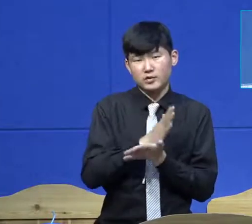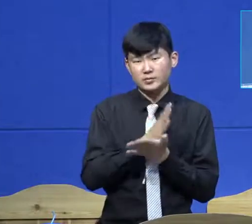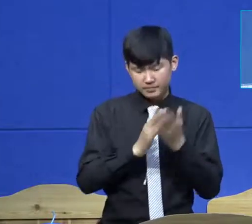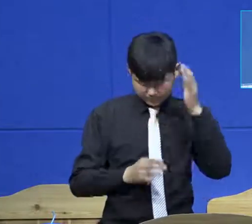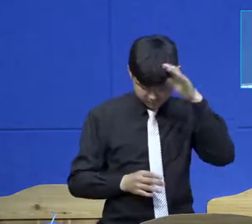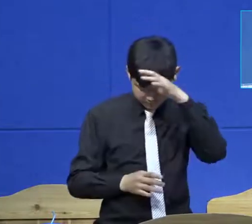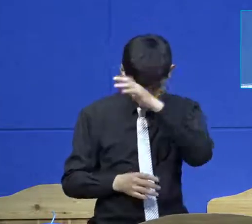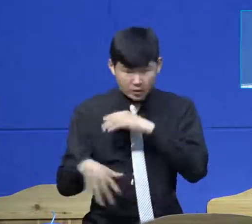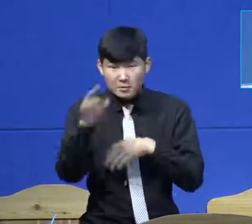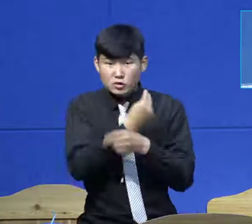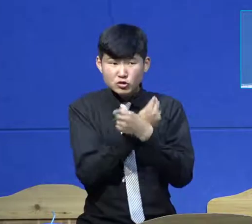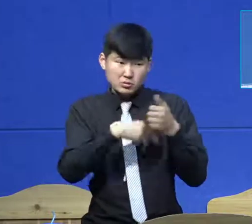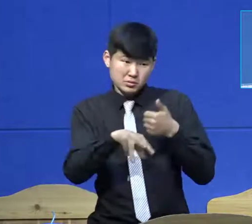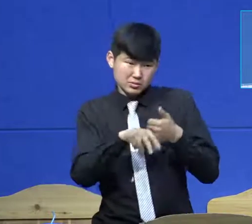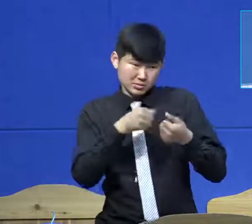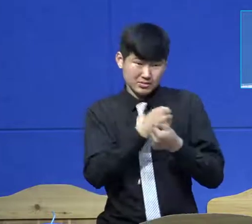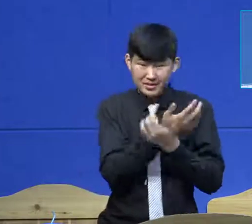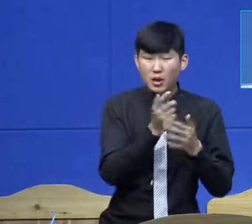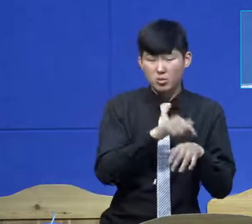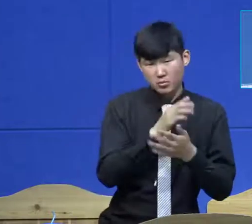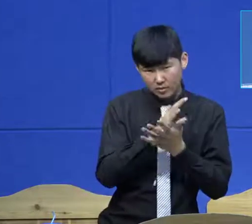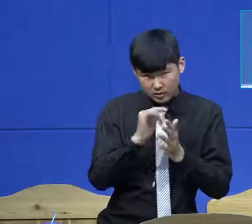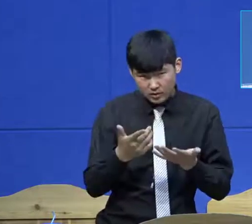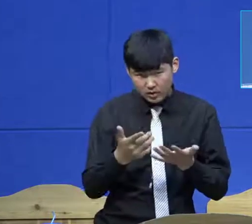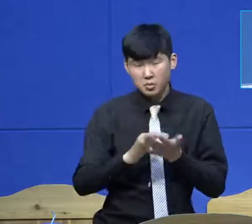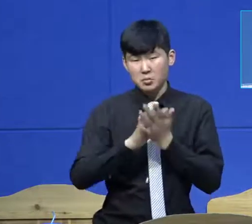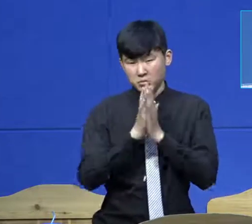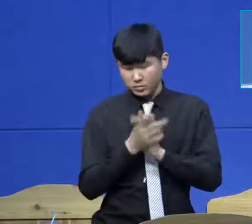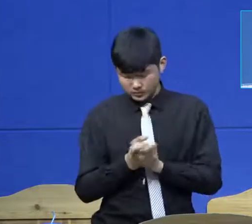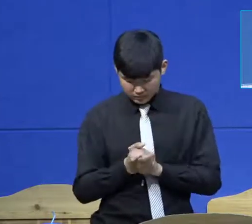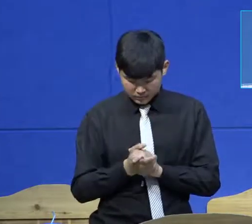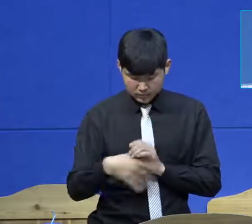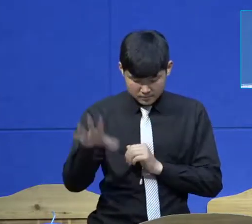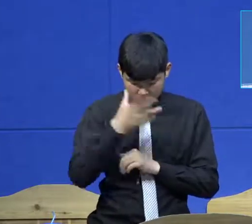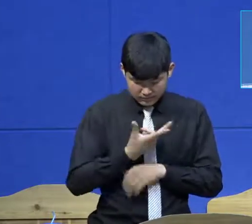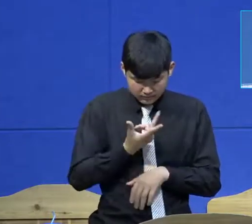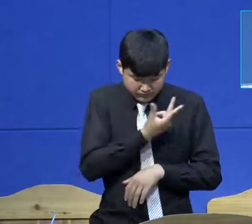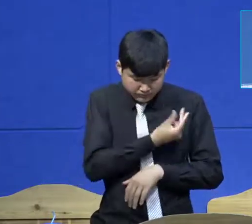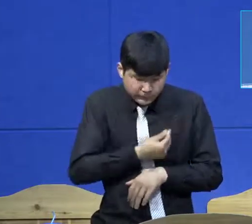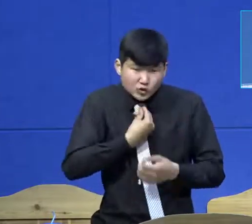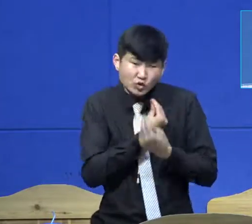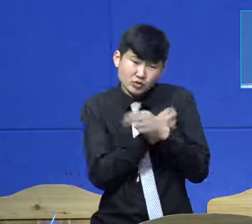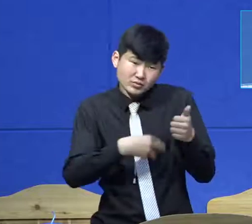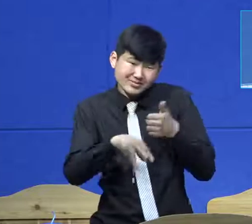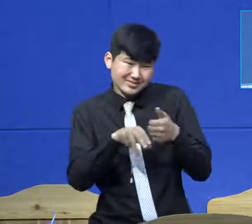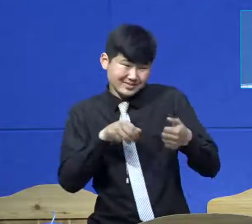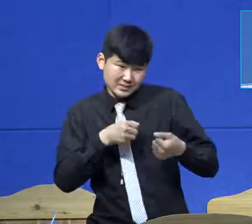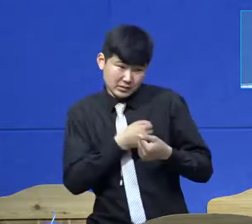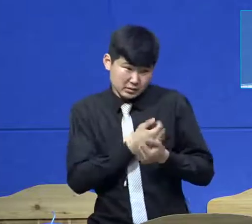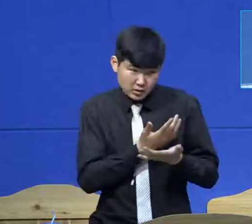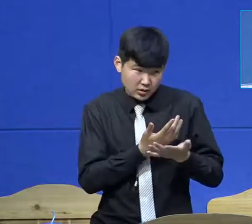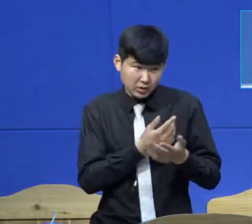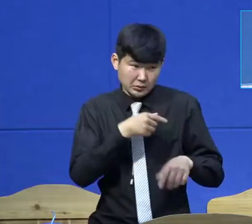Бид нар чөлөөтэй сайн мэдээ тараах үе байдаг. Гэхдээ бид нар үнэхээр чөлөөтэй сайн мэдээ тараа ихэд нөхцөл нь